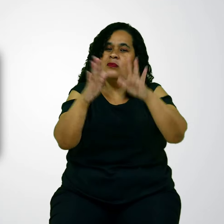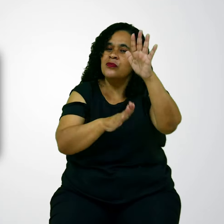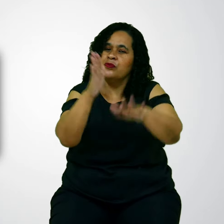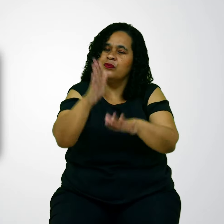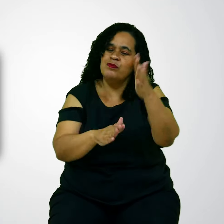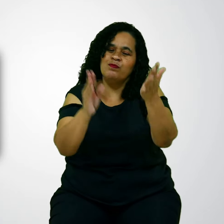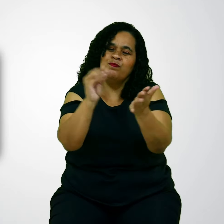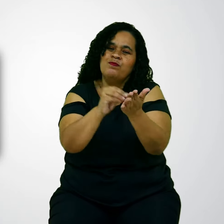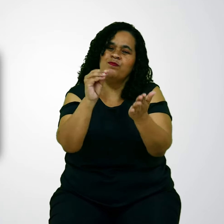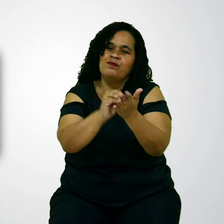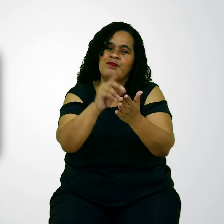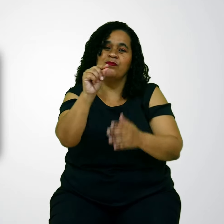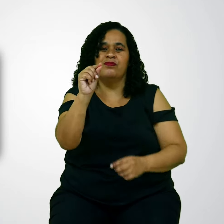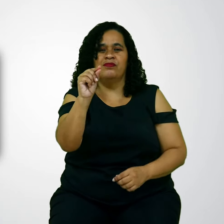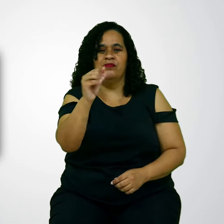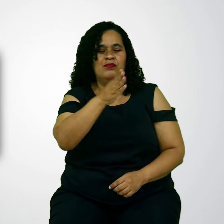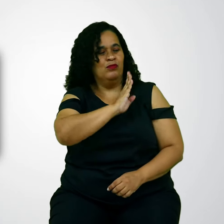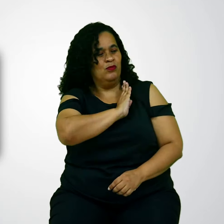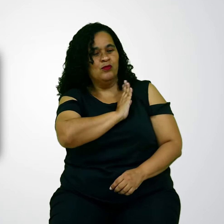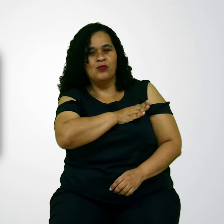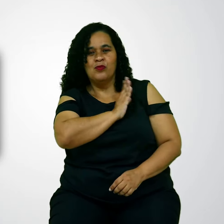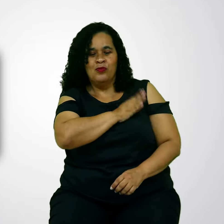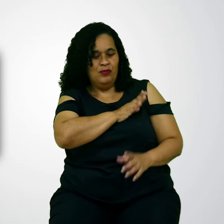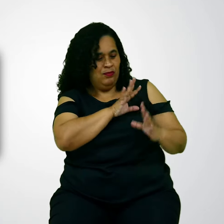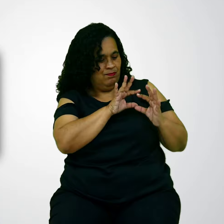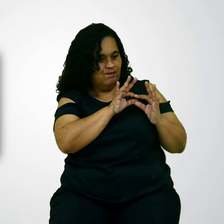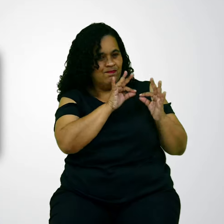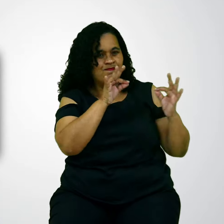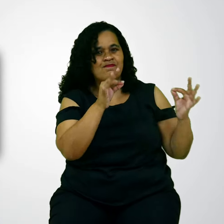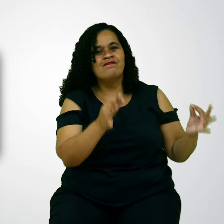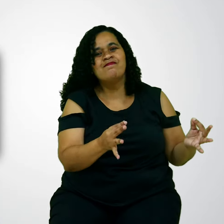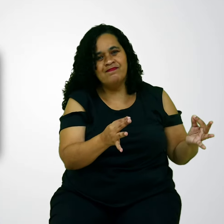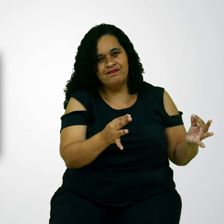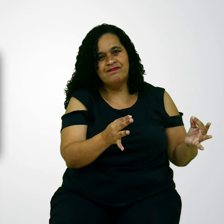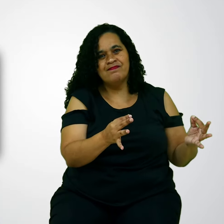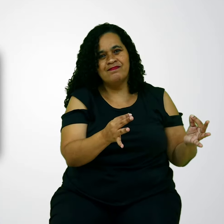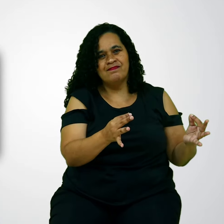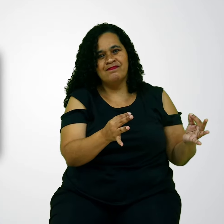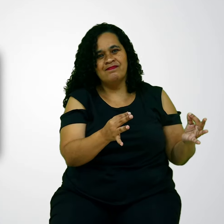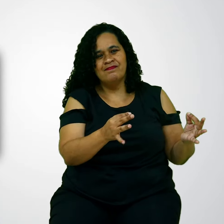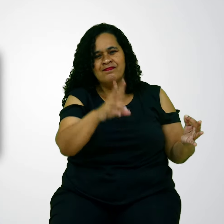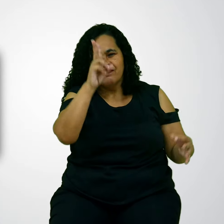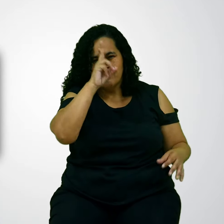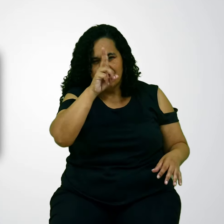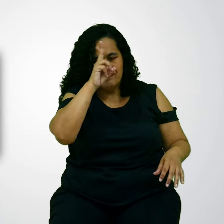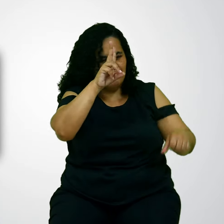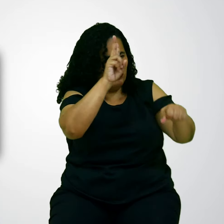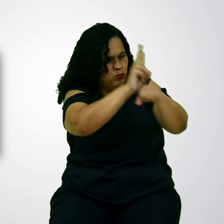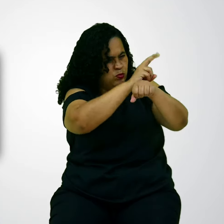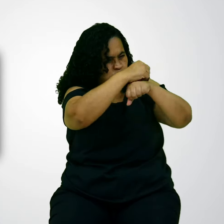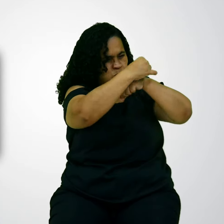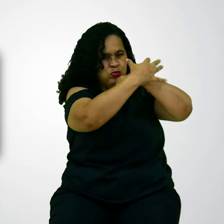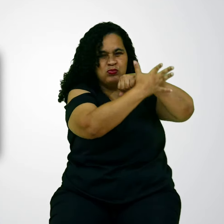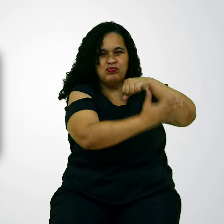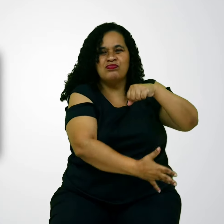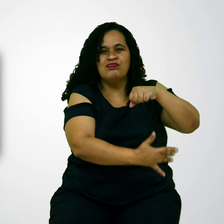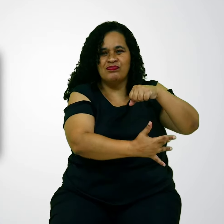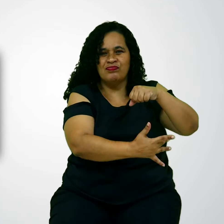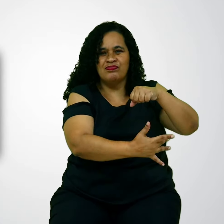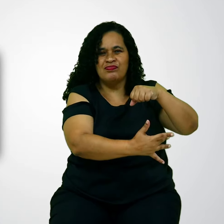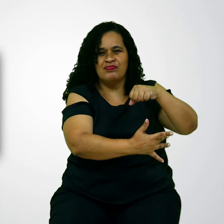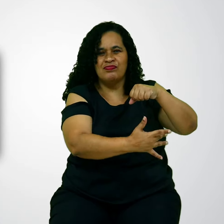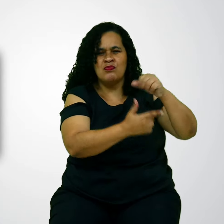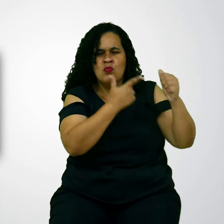o coração dos violeiros, o coração lá da vigília, lá do Jardim Santo André. Porque aqueles irmãos, eles cantavam